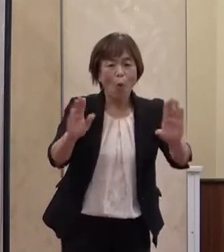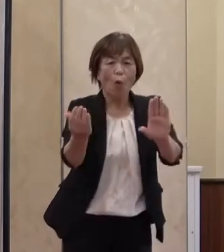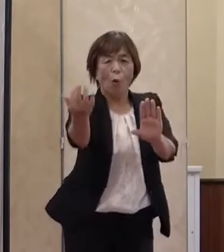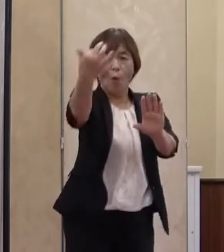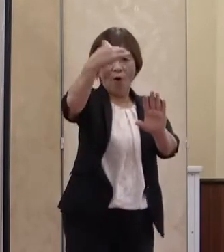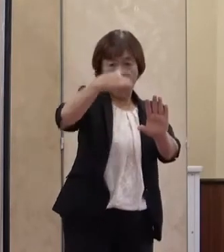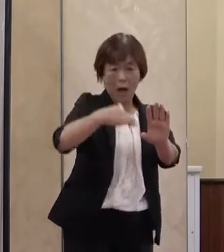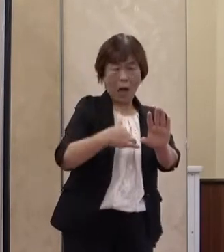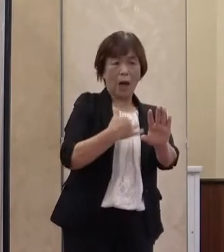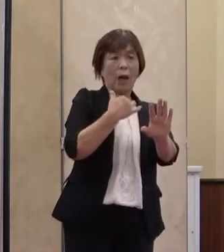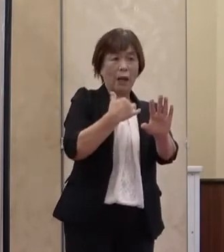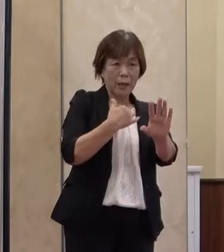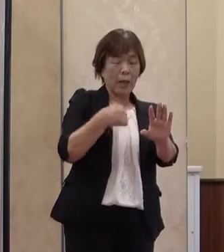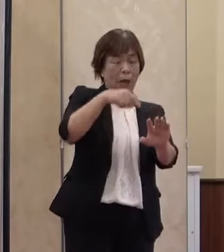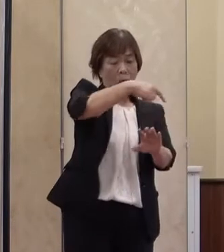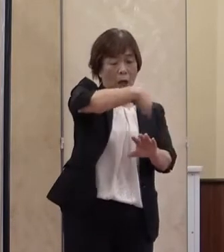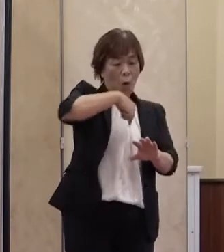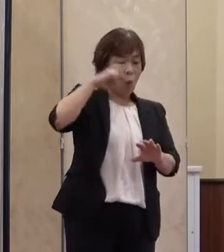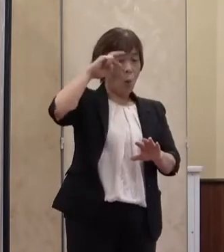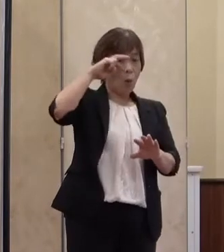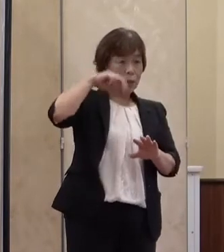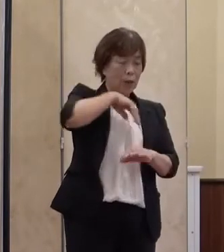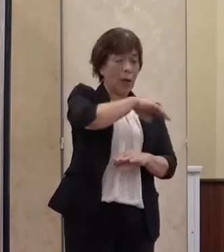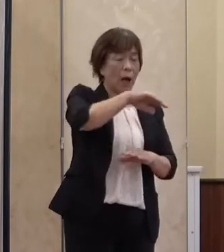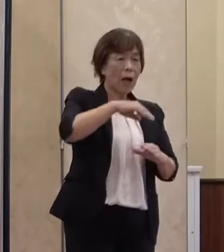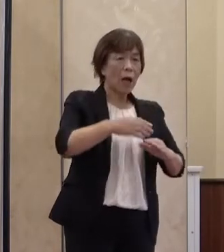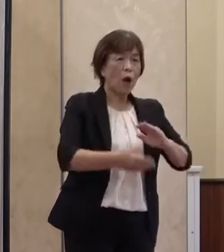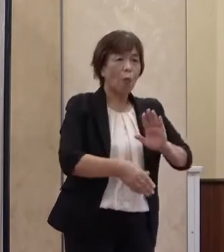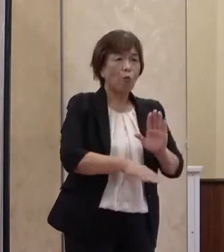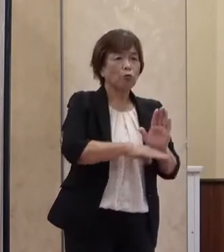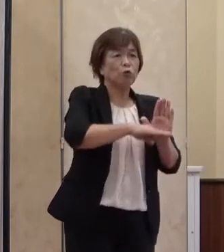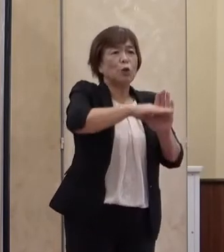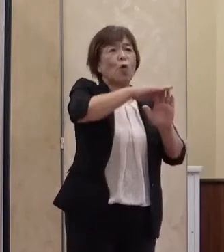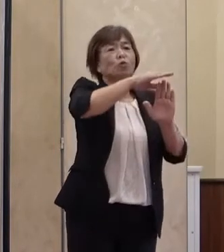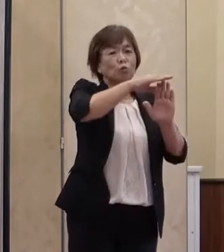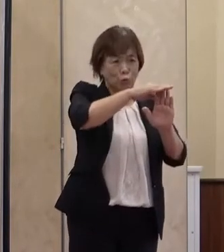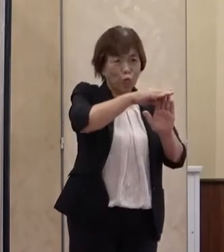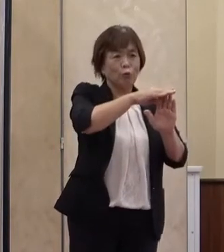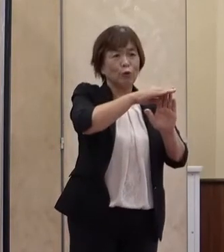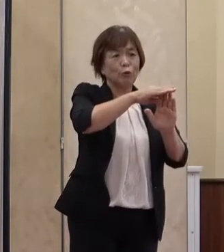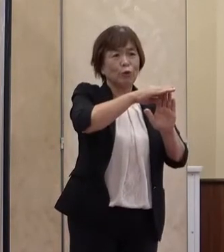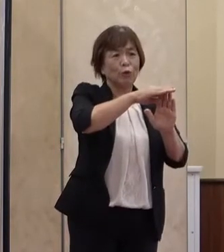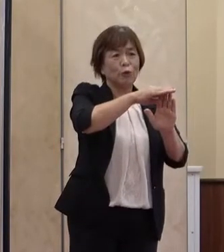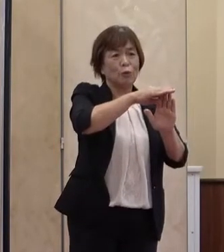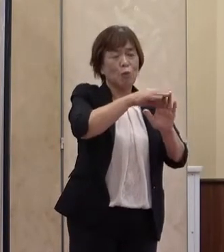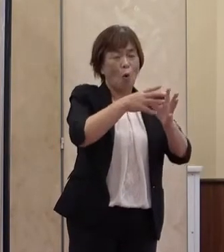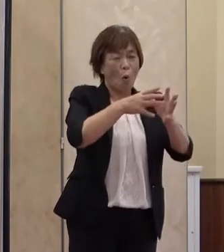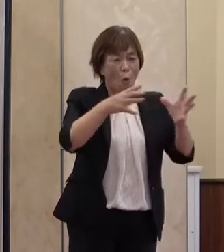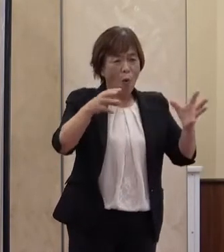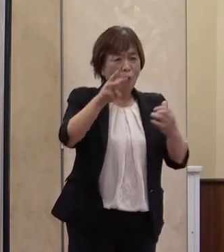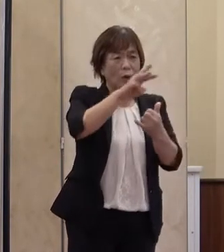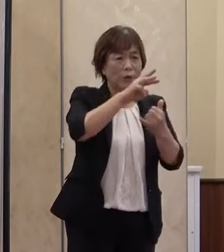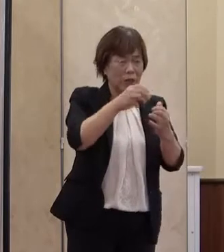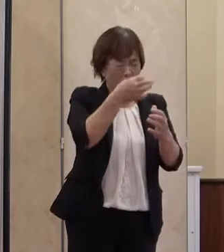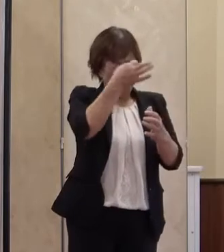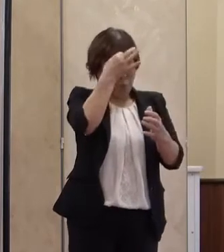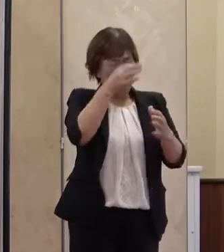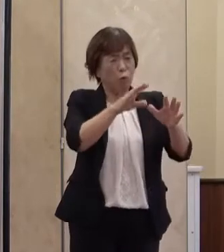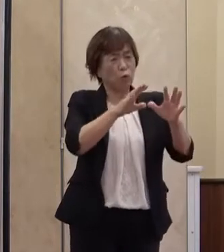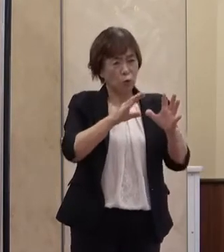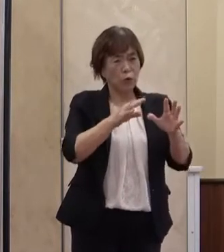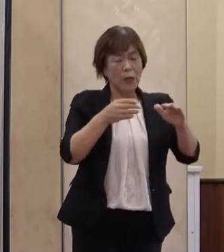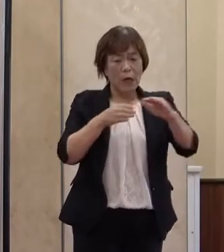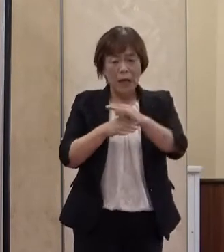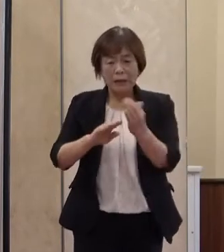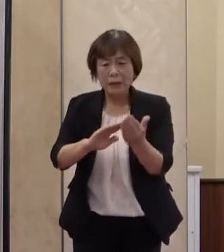それを介して大阪が水没すると、4区中3区水没する、とてつもない被害が出る恐れがあると、地下街もほ